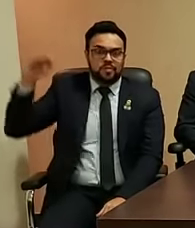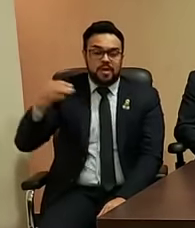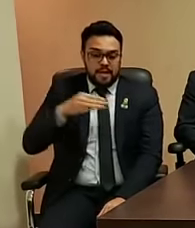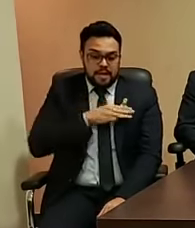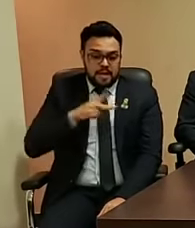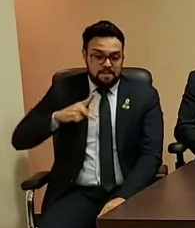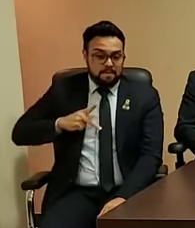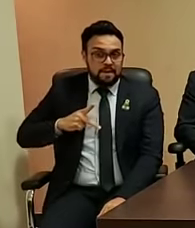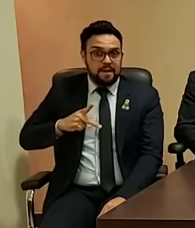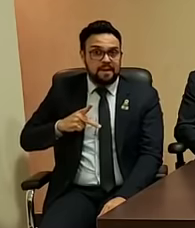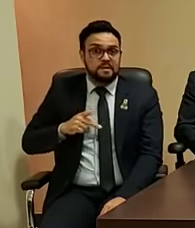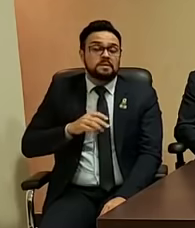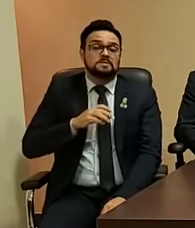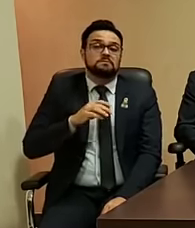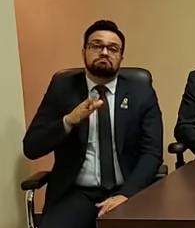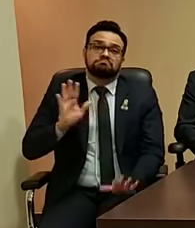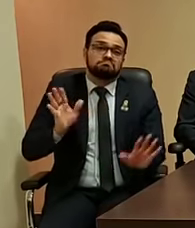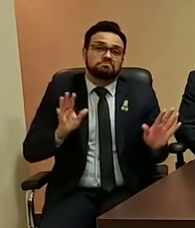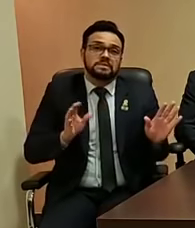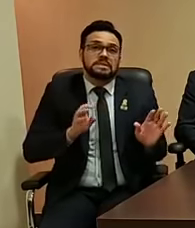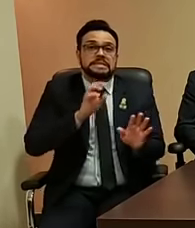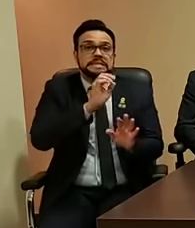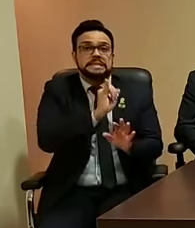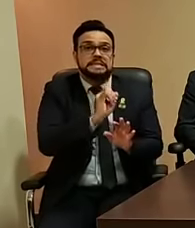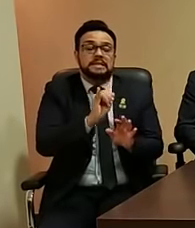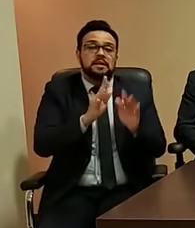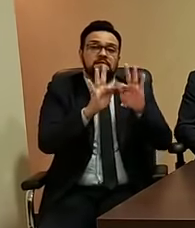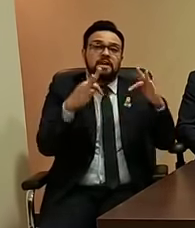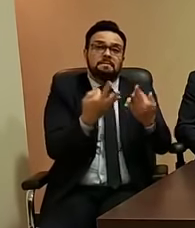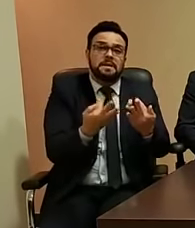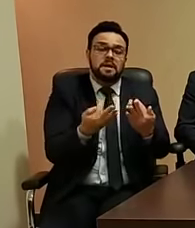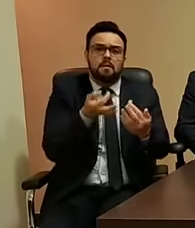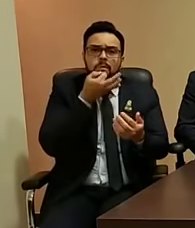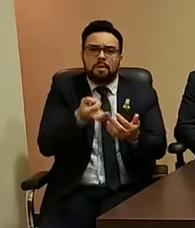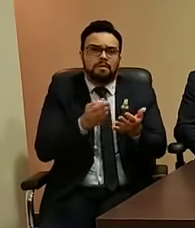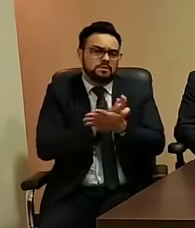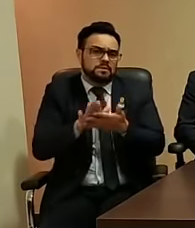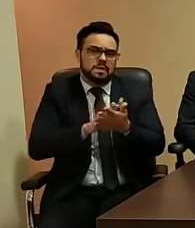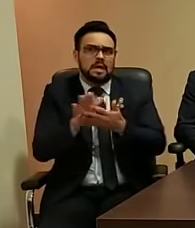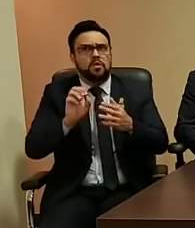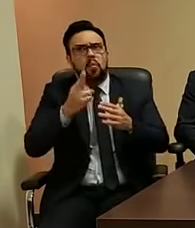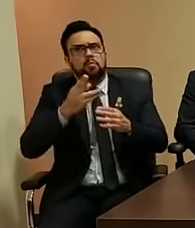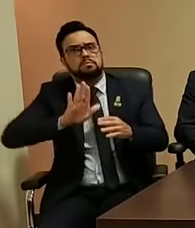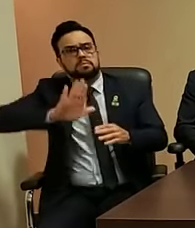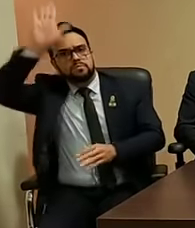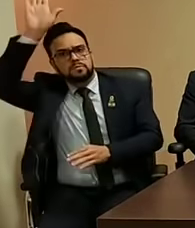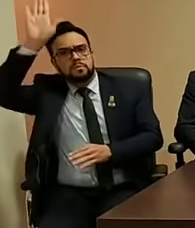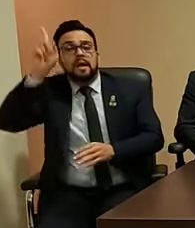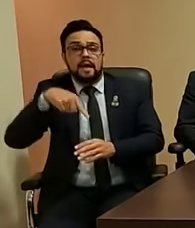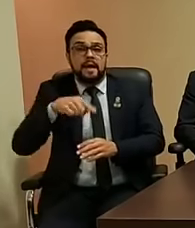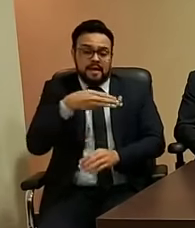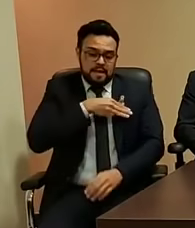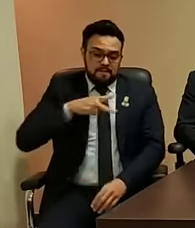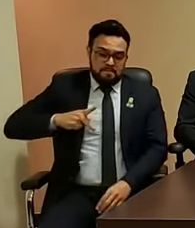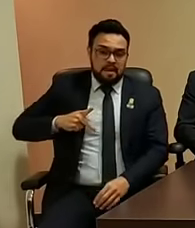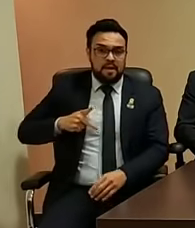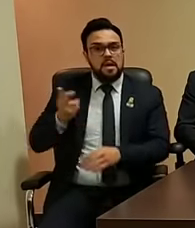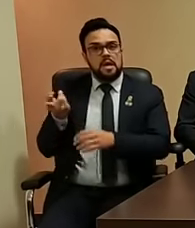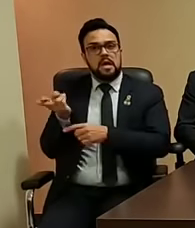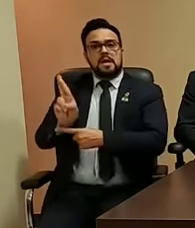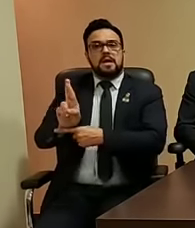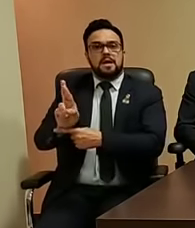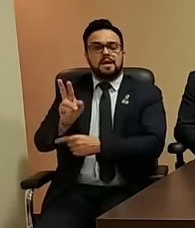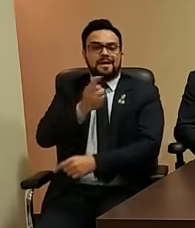MP, independente da manifestação dos pais, tá? Representaria o menor